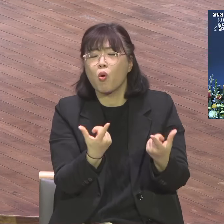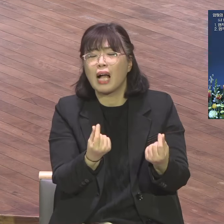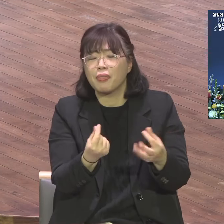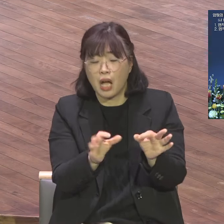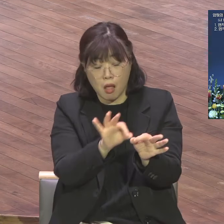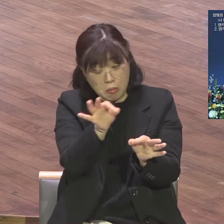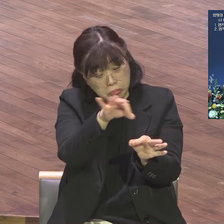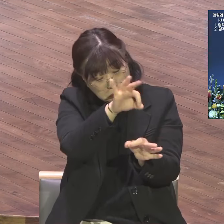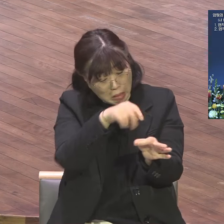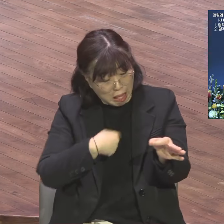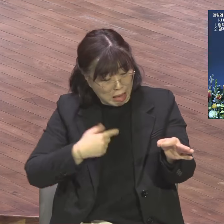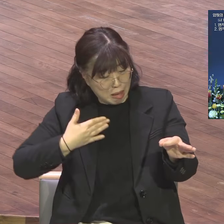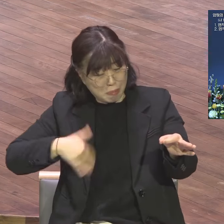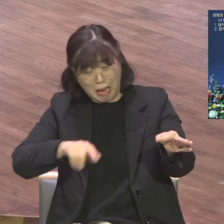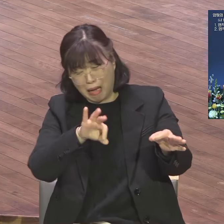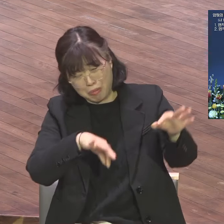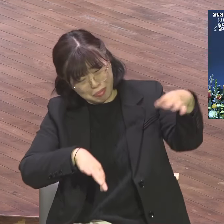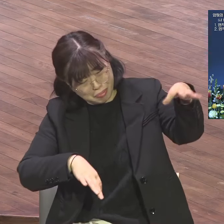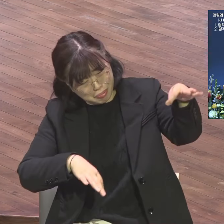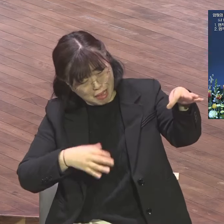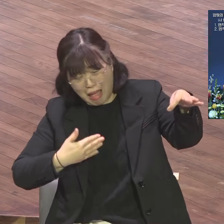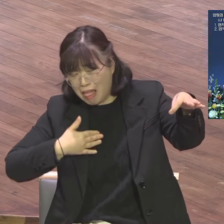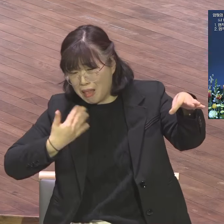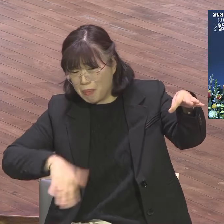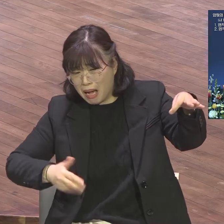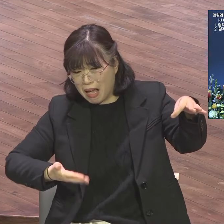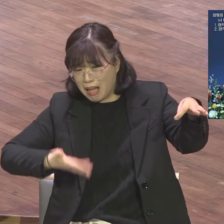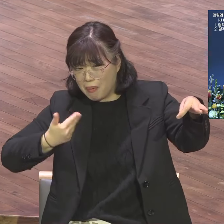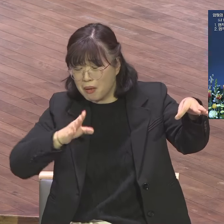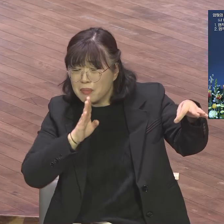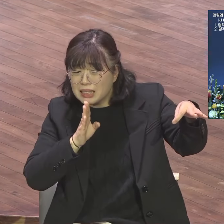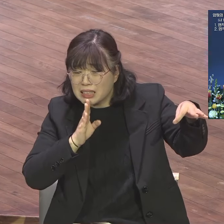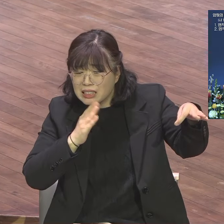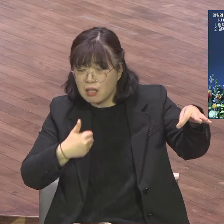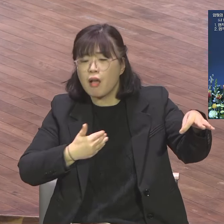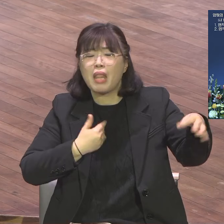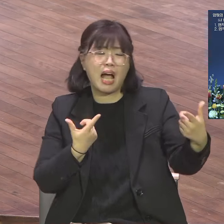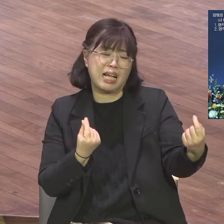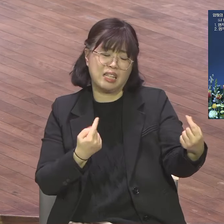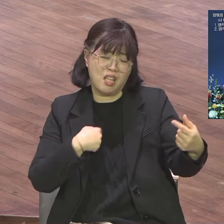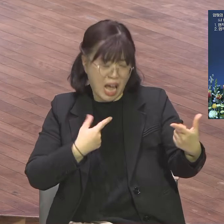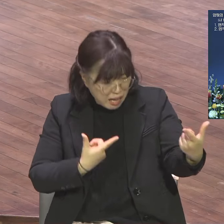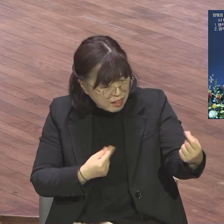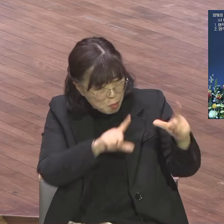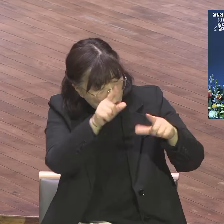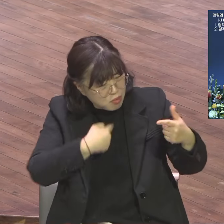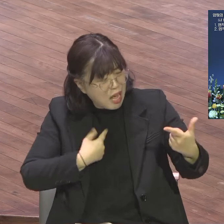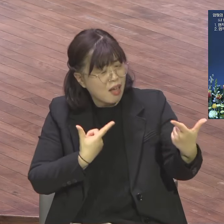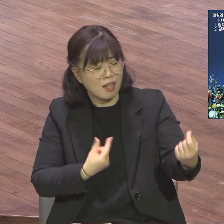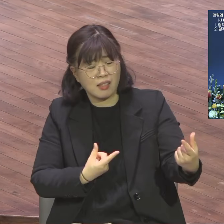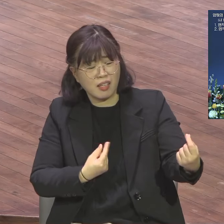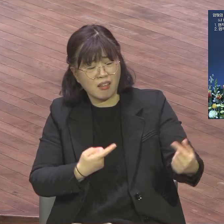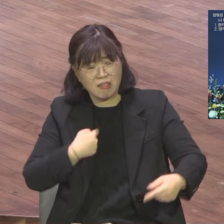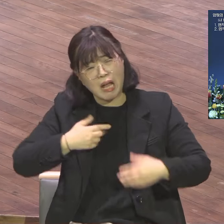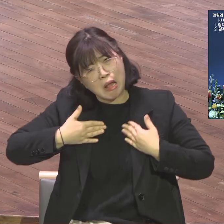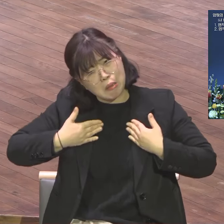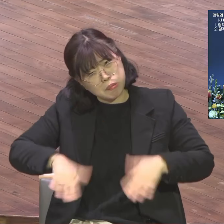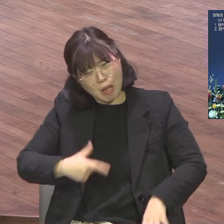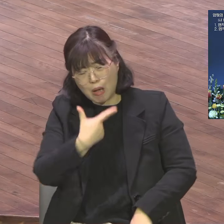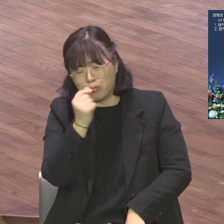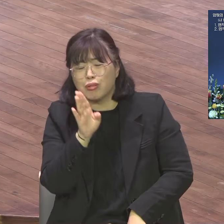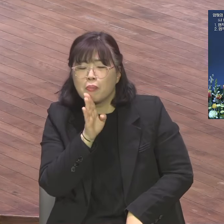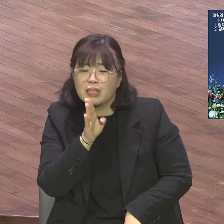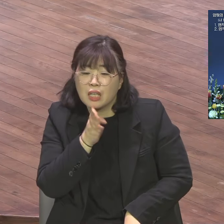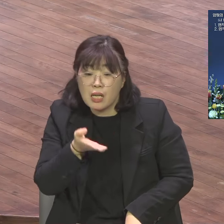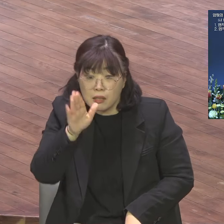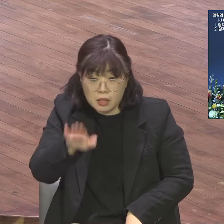보잘것없이 보여도 하나님 손에 잡히는 순간, 아시겠어요? 하나님의 손에 잡히는 순간 달라지게